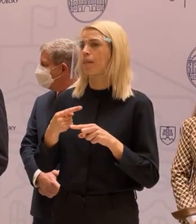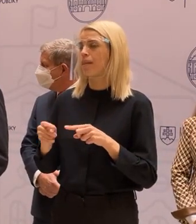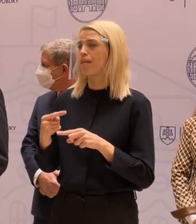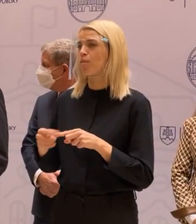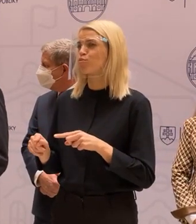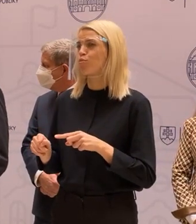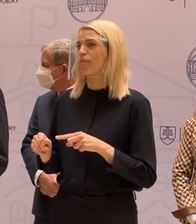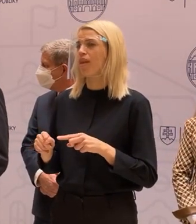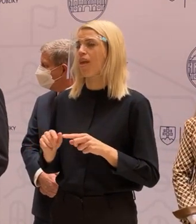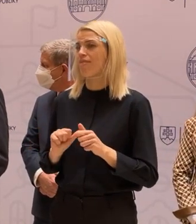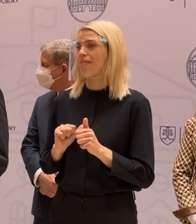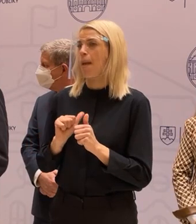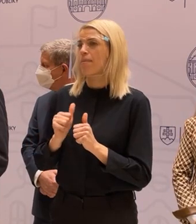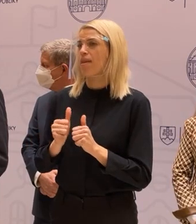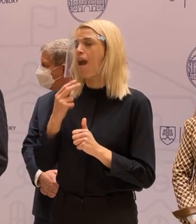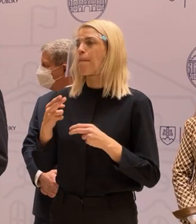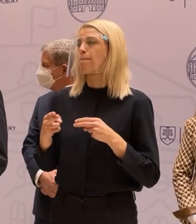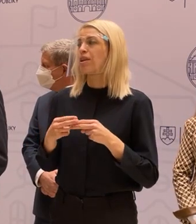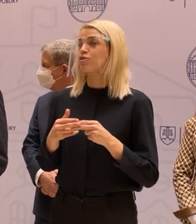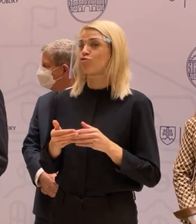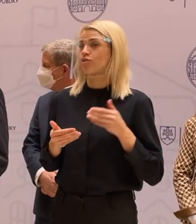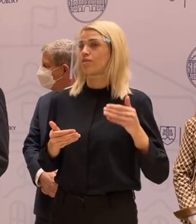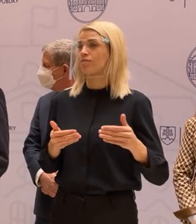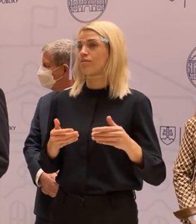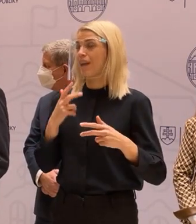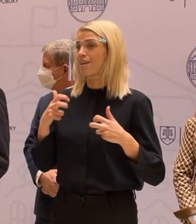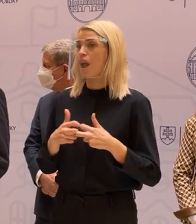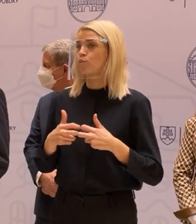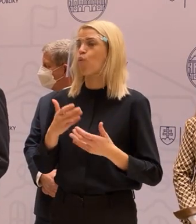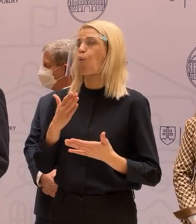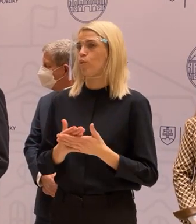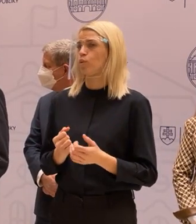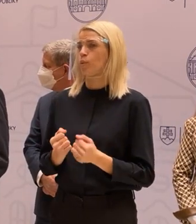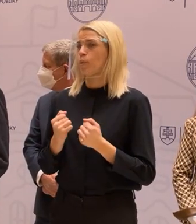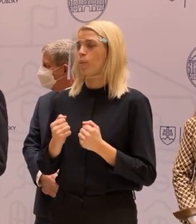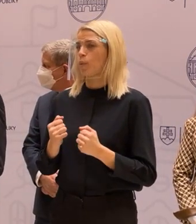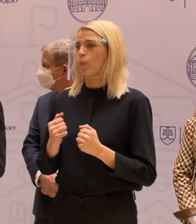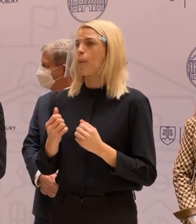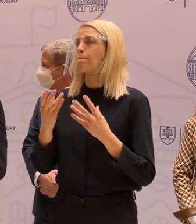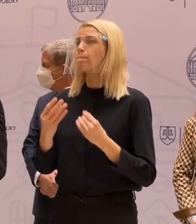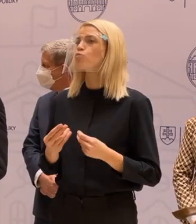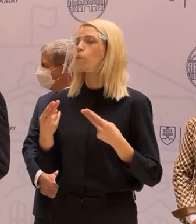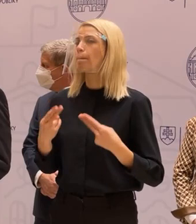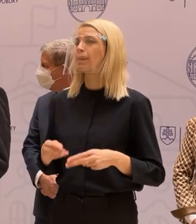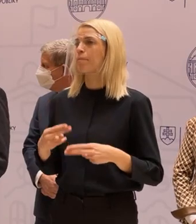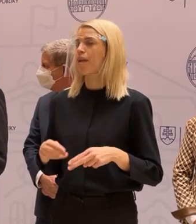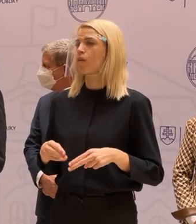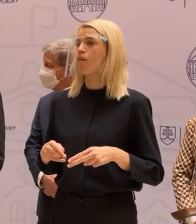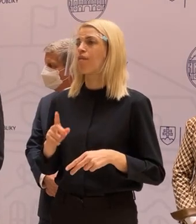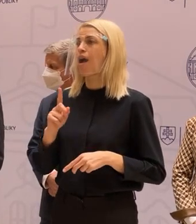nejako nabíja alebo sa blíži. Vidíme v susednom Rakúsku, že tam už výraznejšie rastú počty prípadov, ale